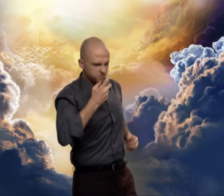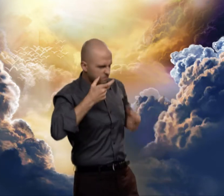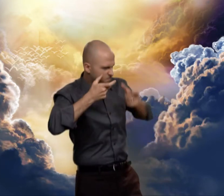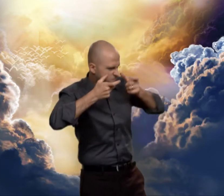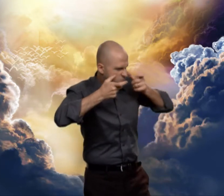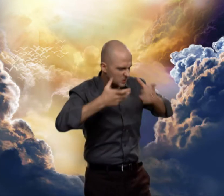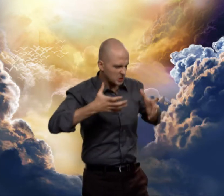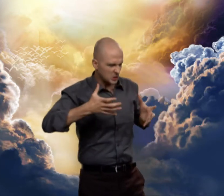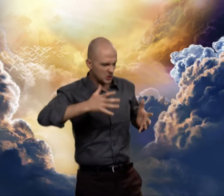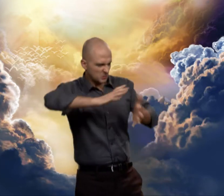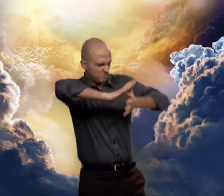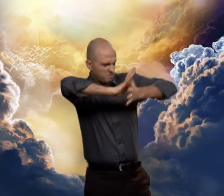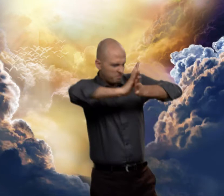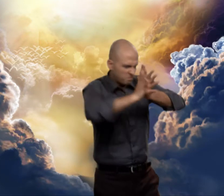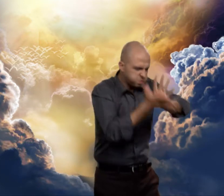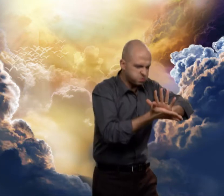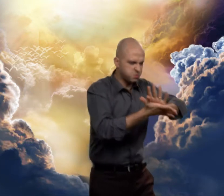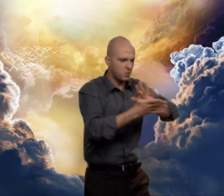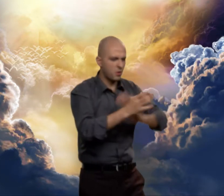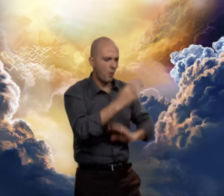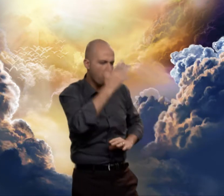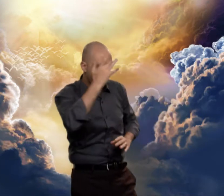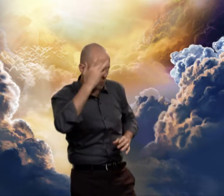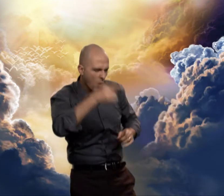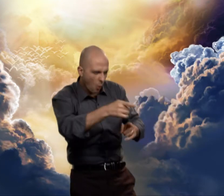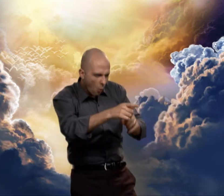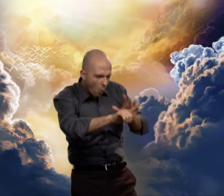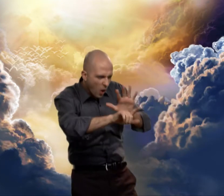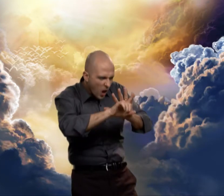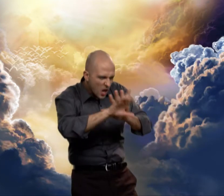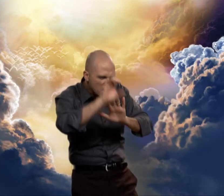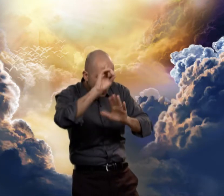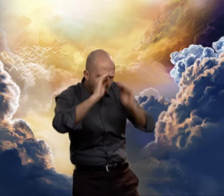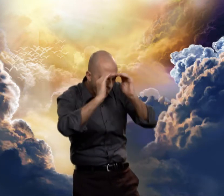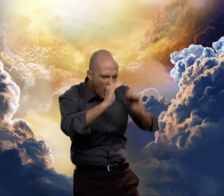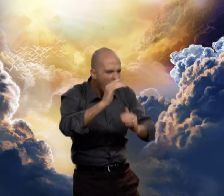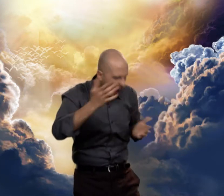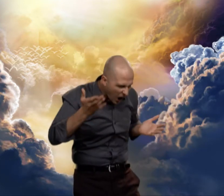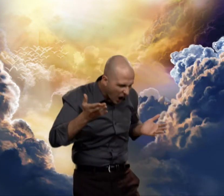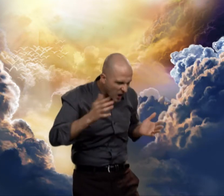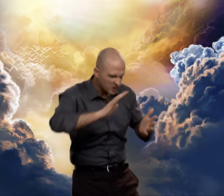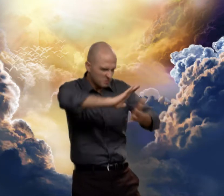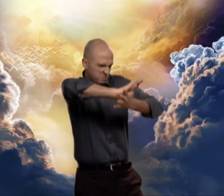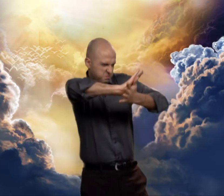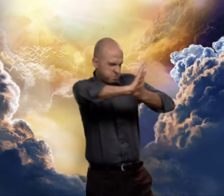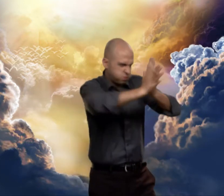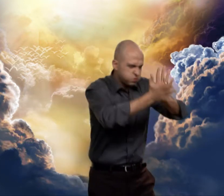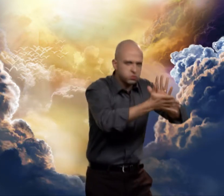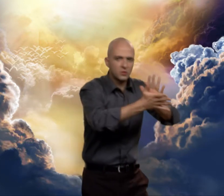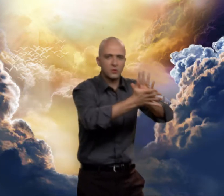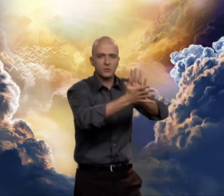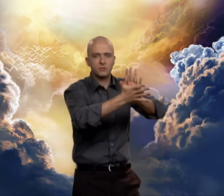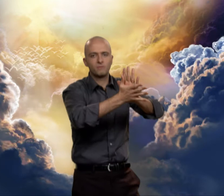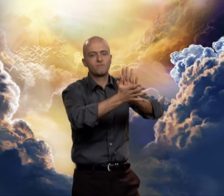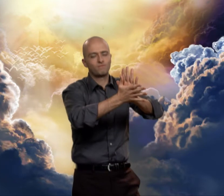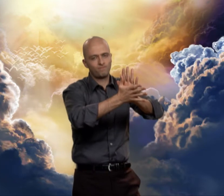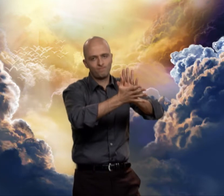indicado no decreto, o povo conspirará para eliminá-los em uma noite e, dessa forma, silenciar a voz de discordância